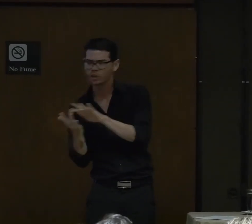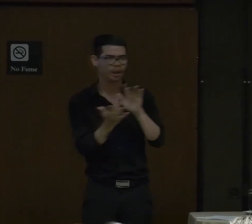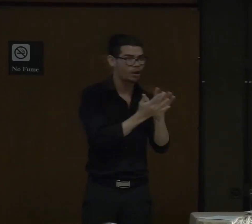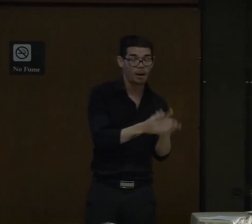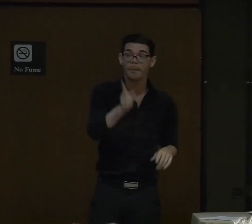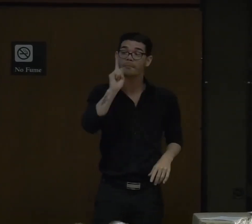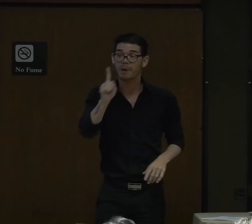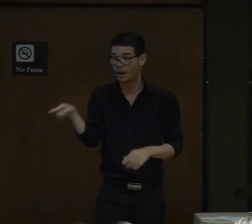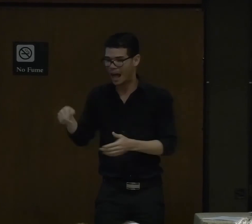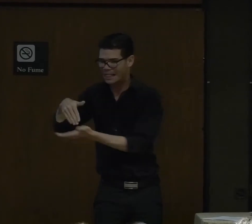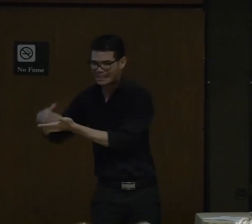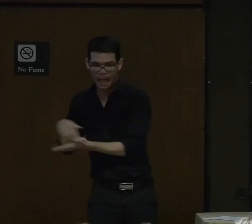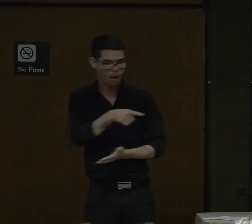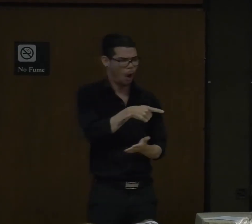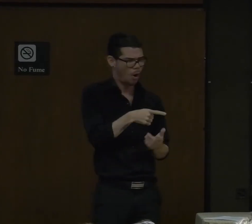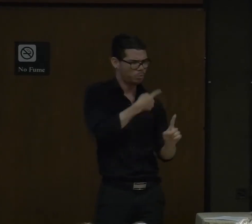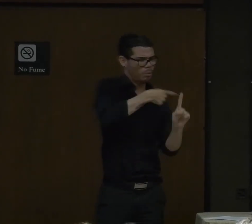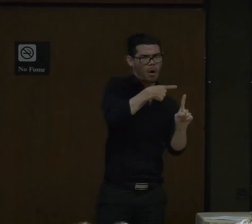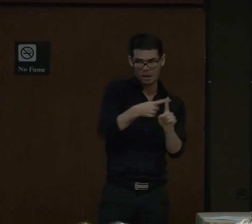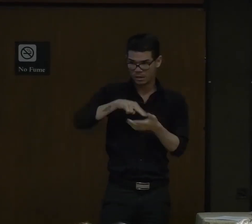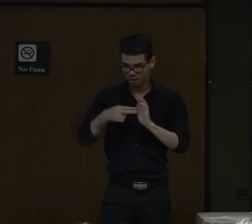quiere decir que no sean bilingües.